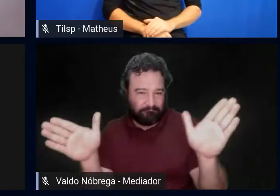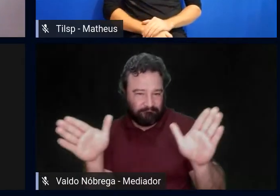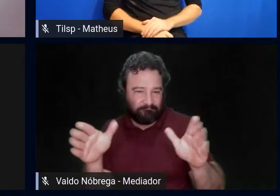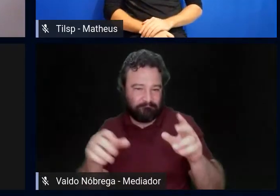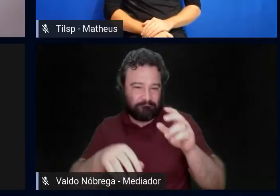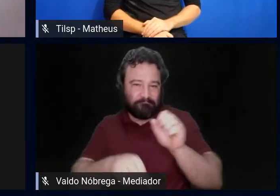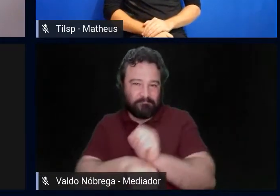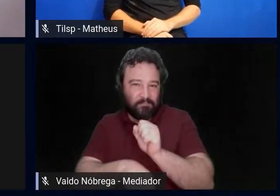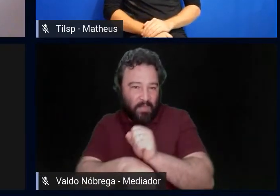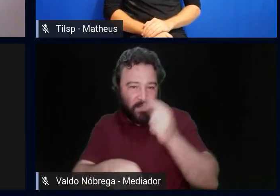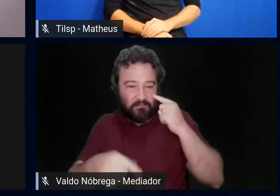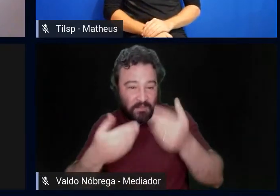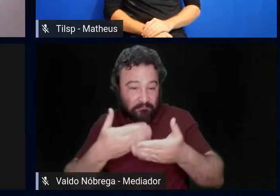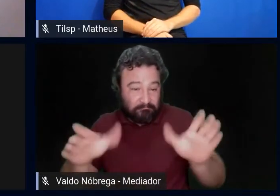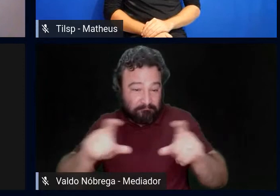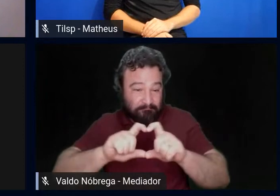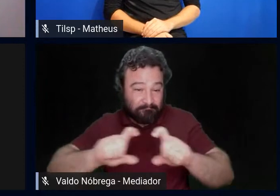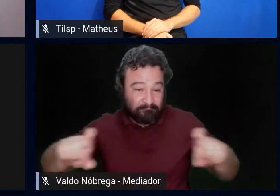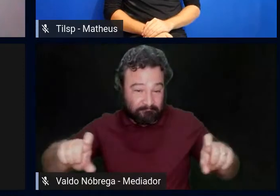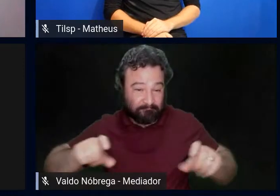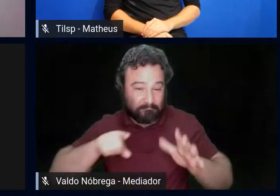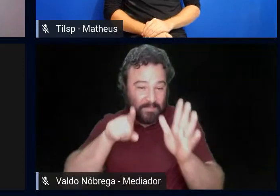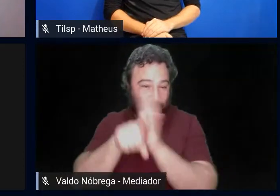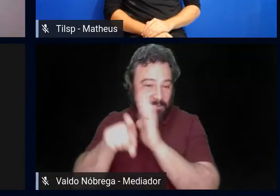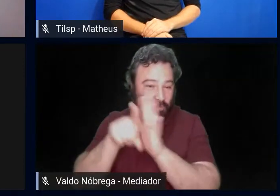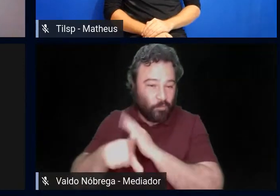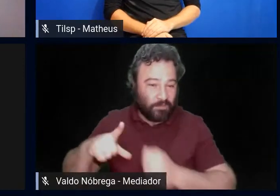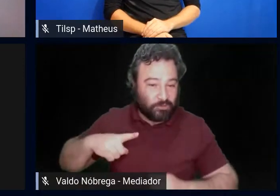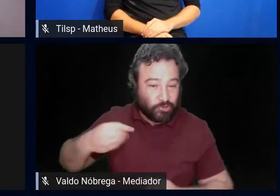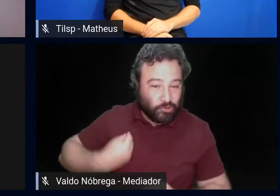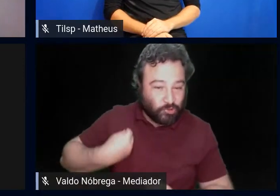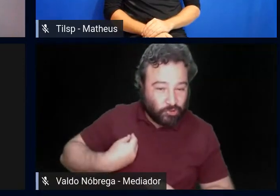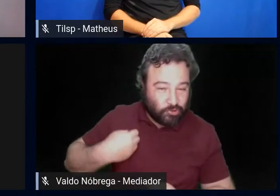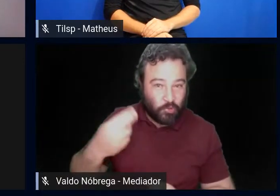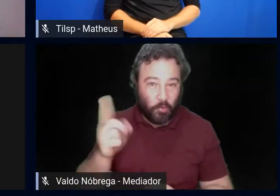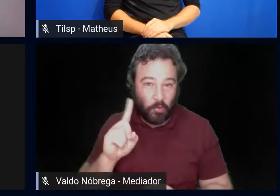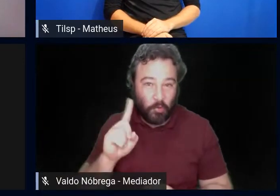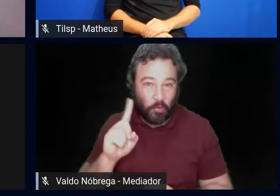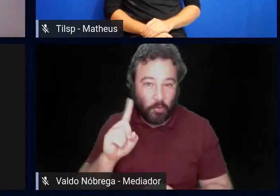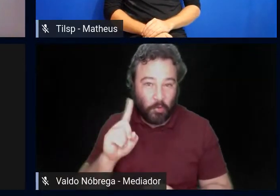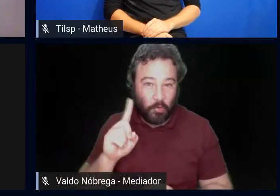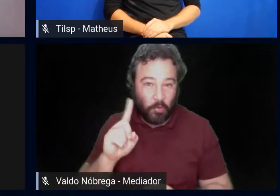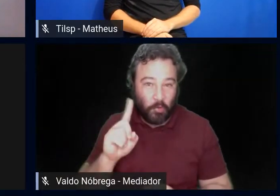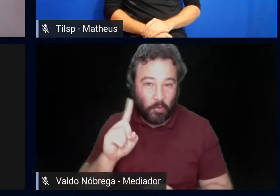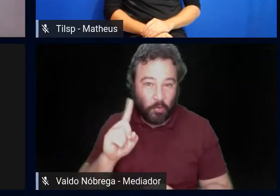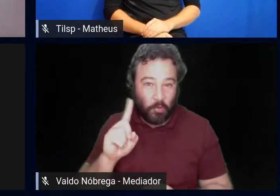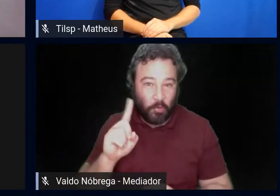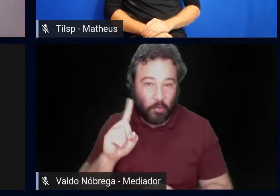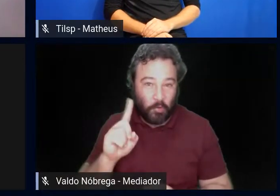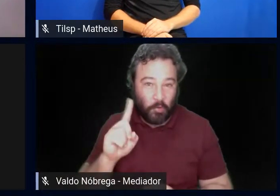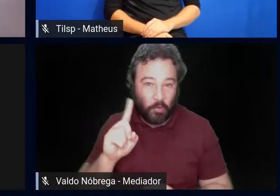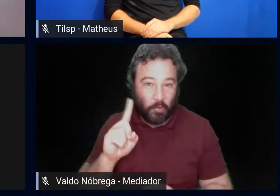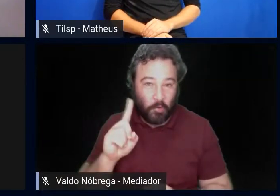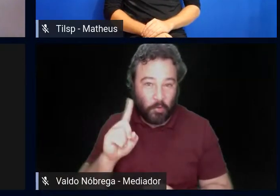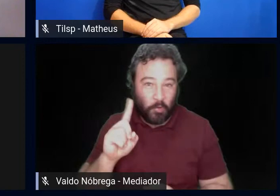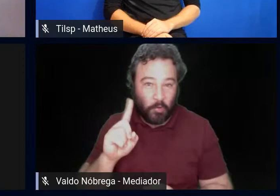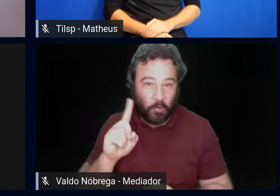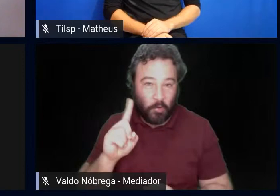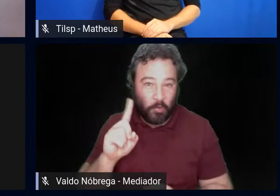novamente. Eh, temos estamos aberto a perguntas. Vou esperar aberta a pergunta ficar aqui em